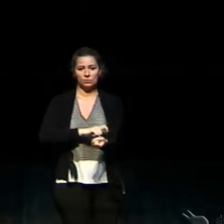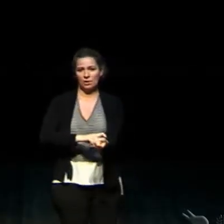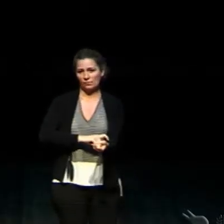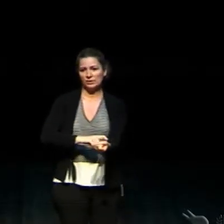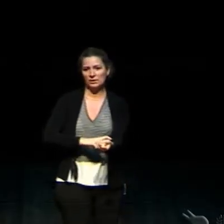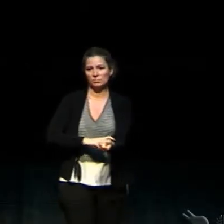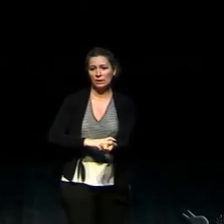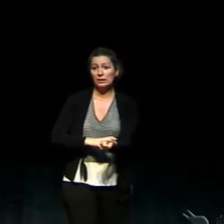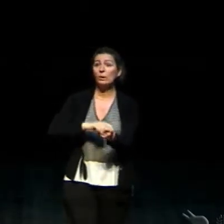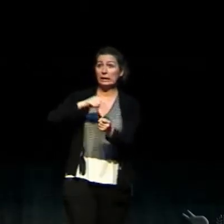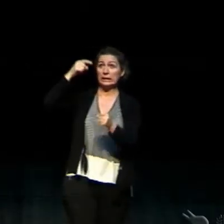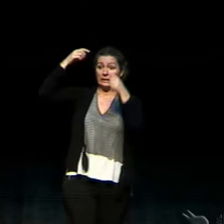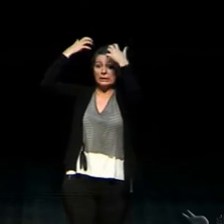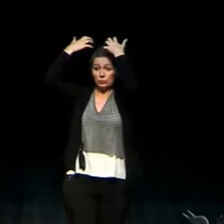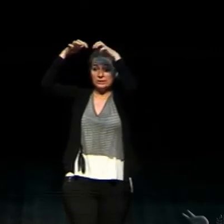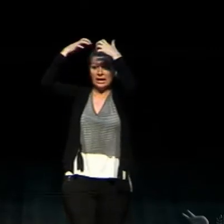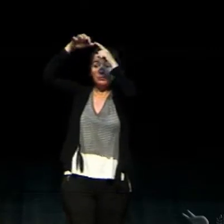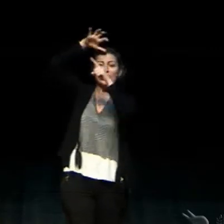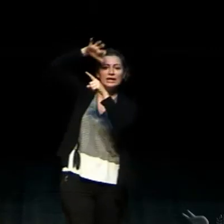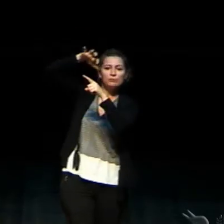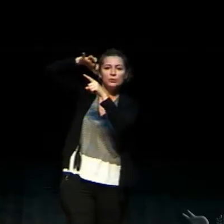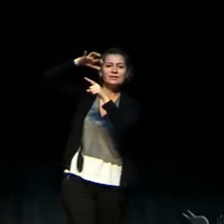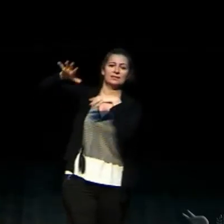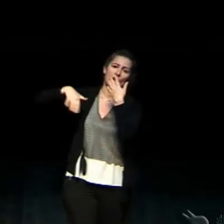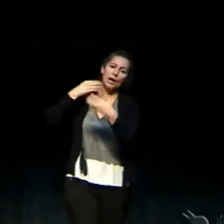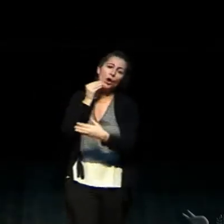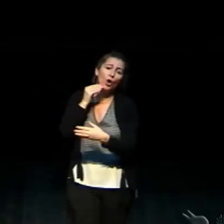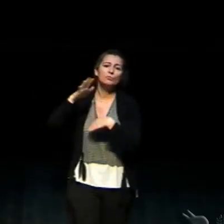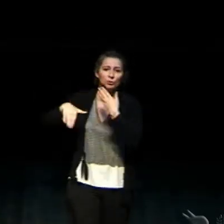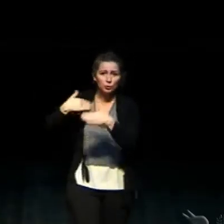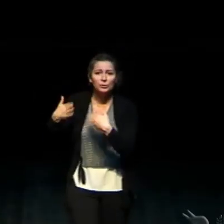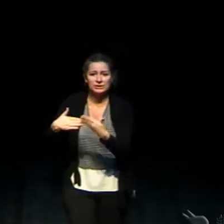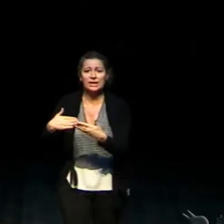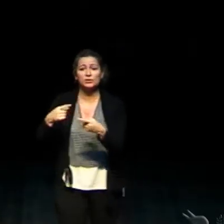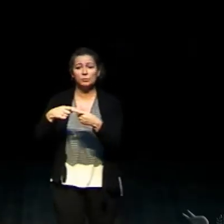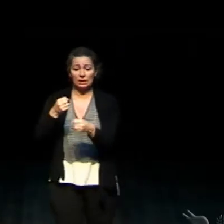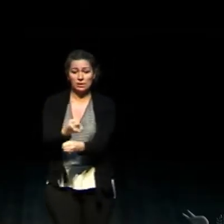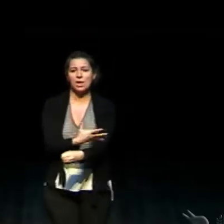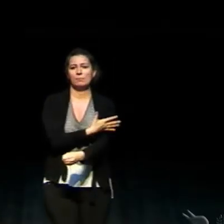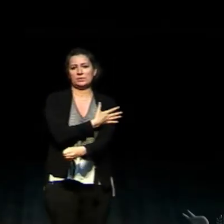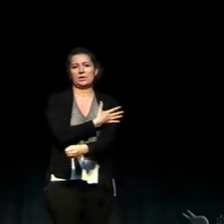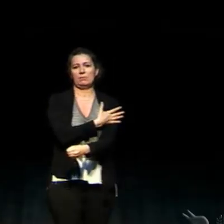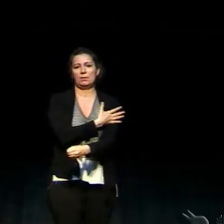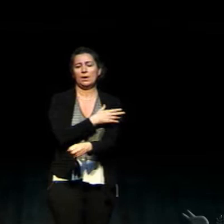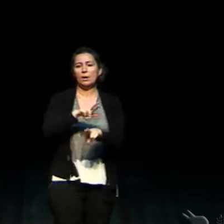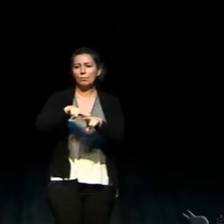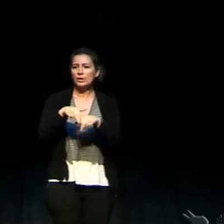de trabalhar e é como se fosse um monitor e esse monitor desliga, apaga e bloqueia o processo